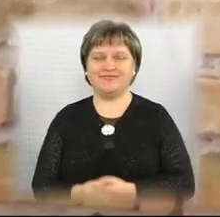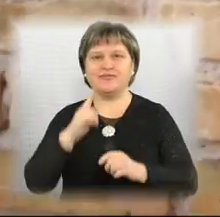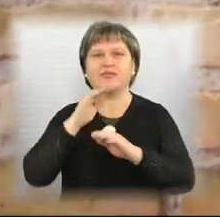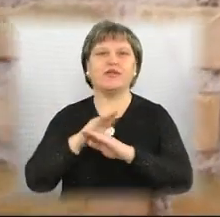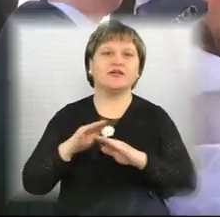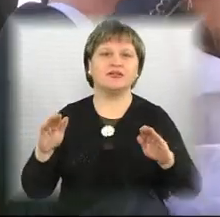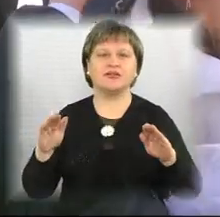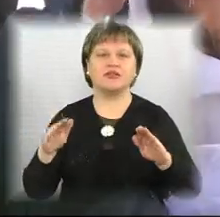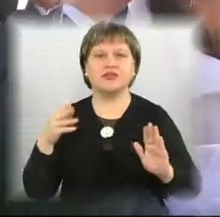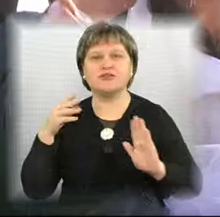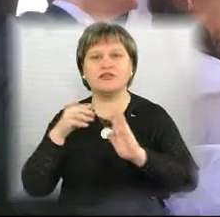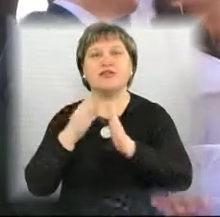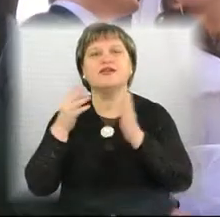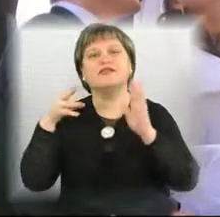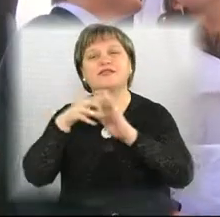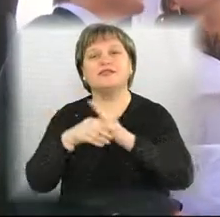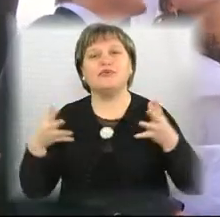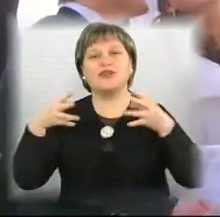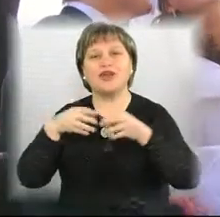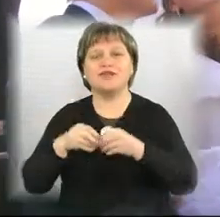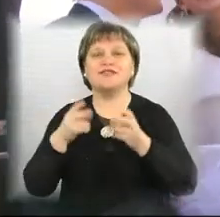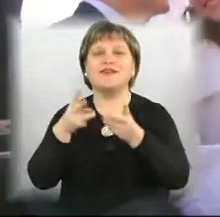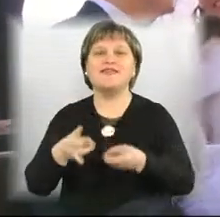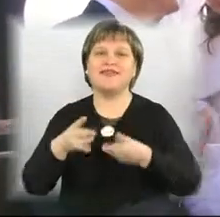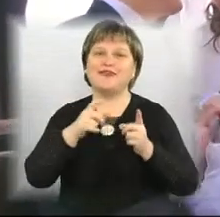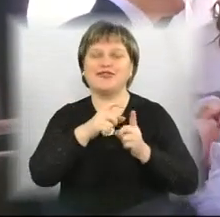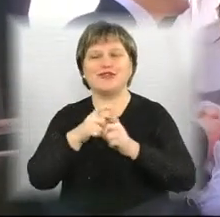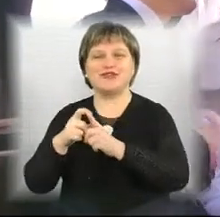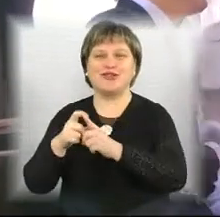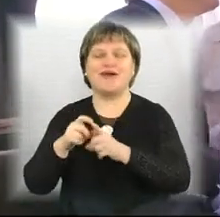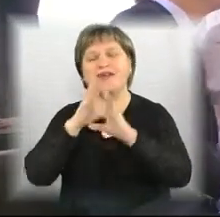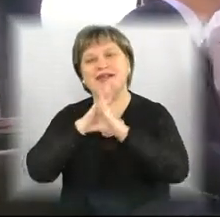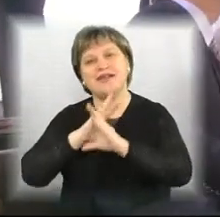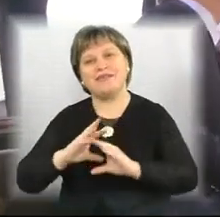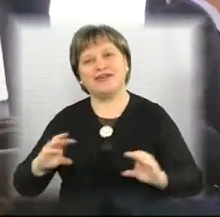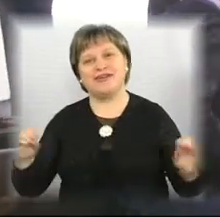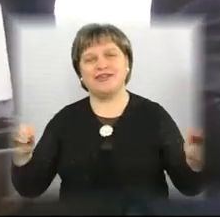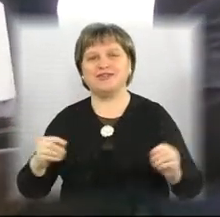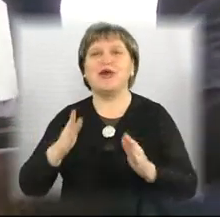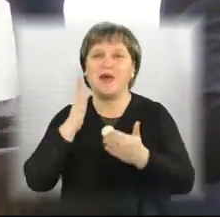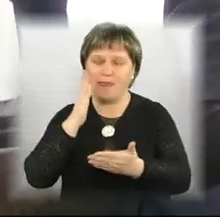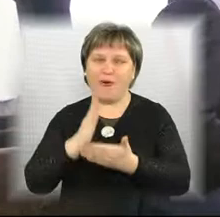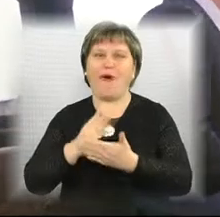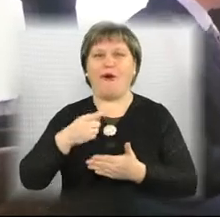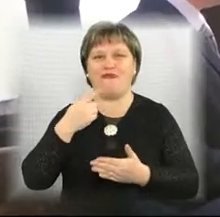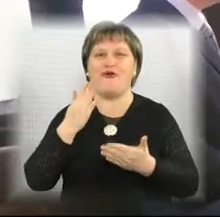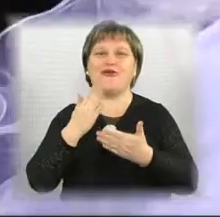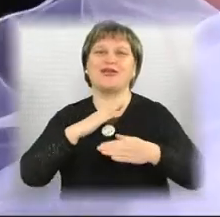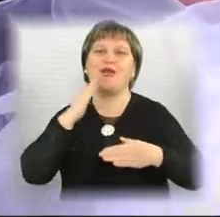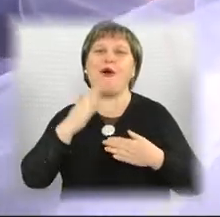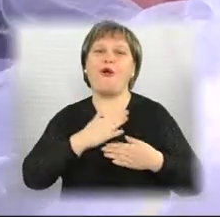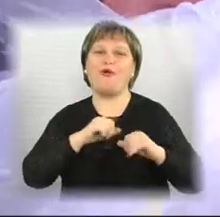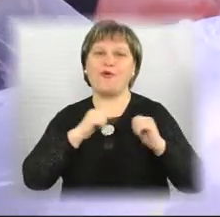Тиша зачіплюється об лагідні слова і падає ниць, бо говорить любов.